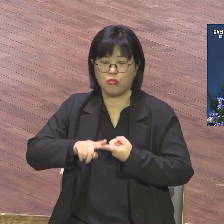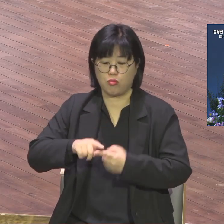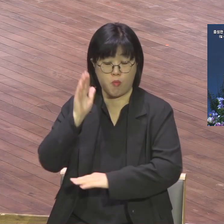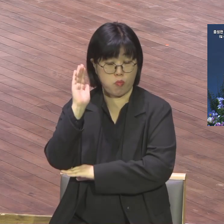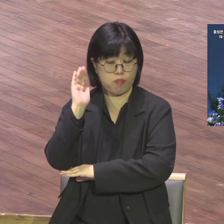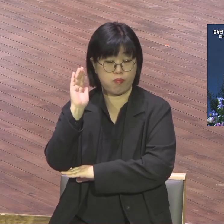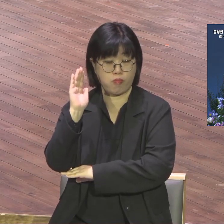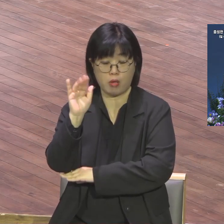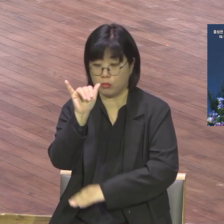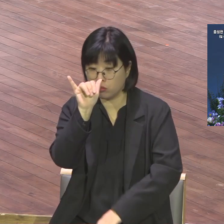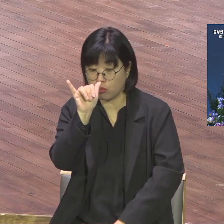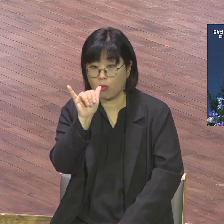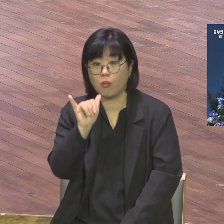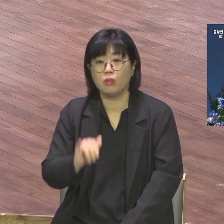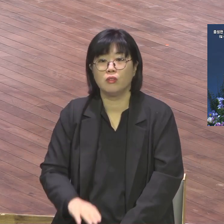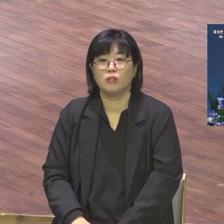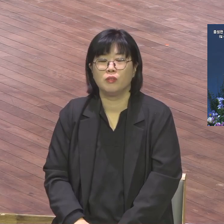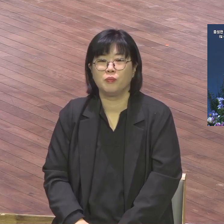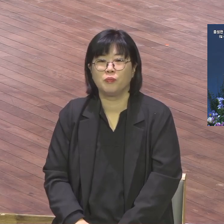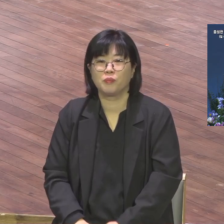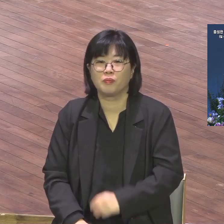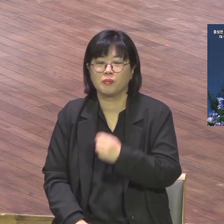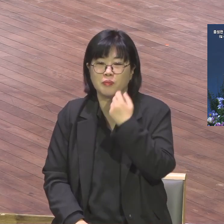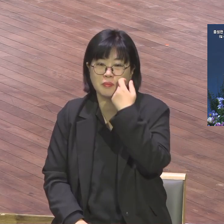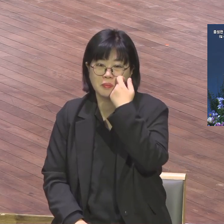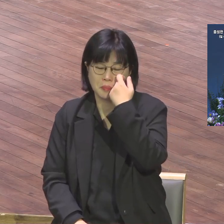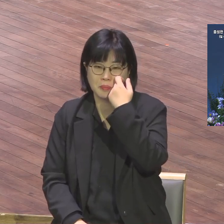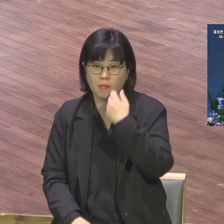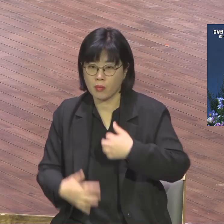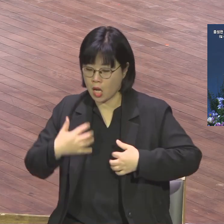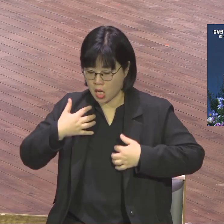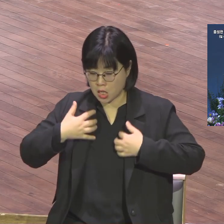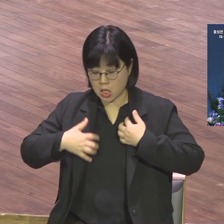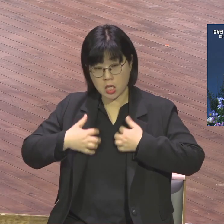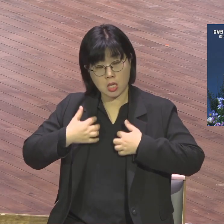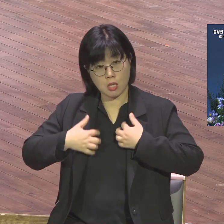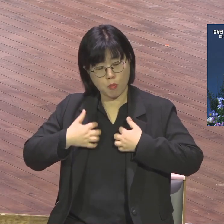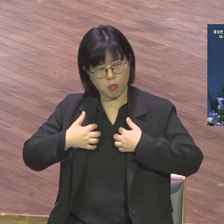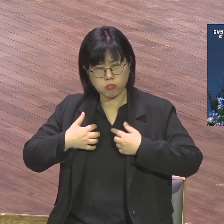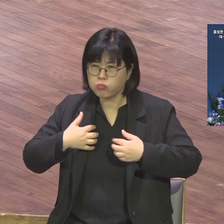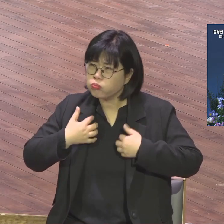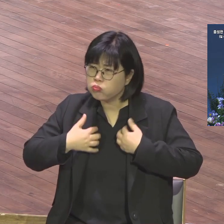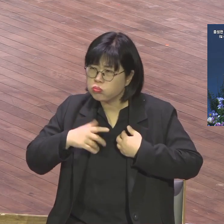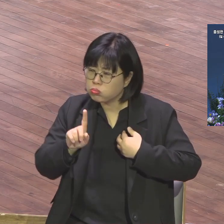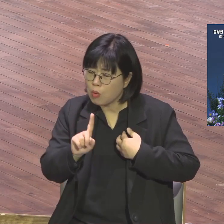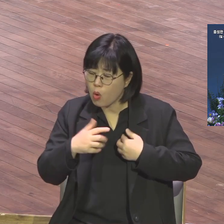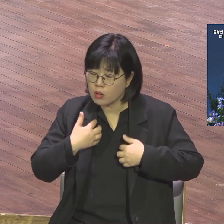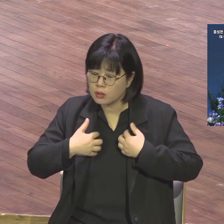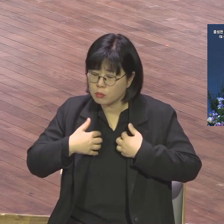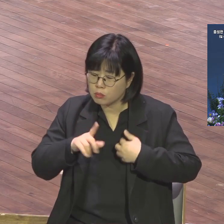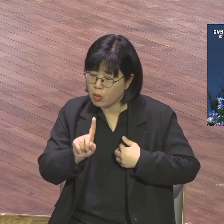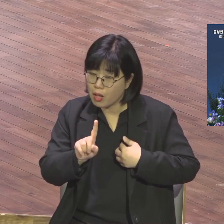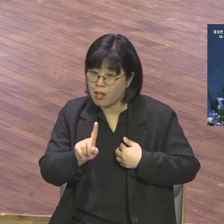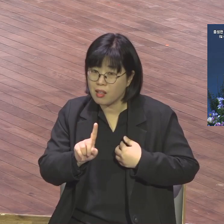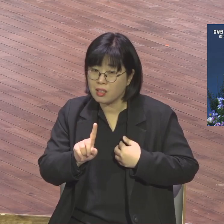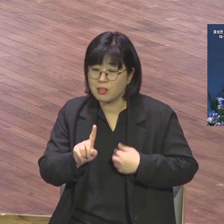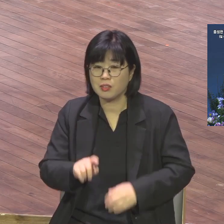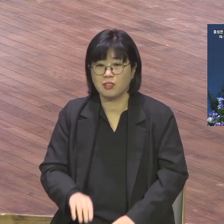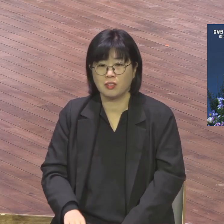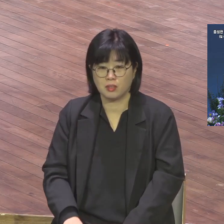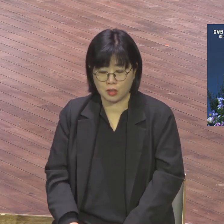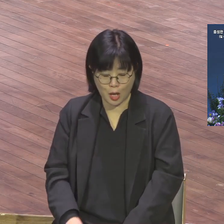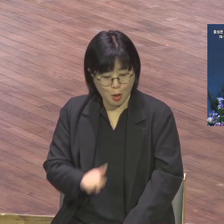아, 기뻐하는데 뭐 세상 사람들하고 기뻐하는 거 자연스럽게 되는 거지요. 그런데